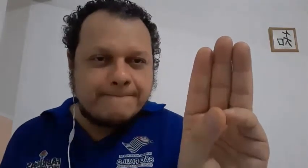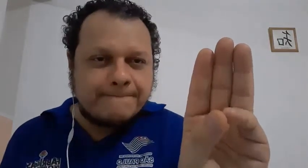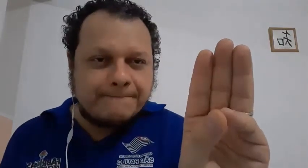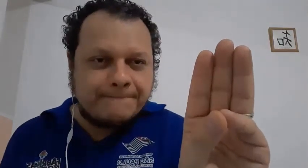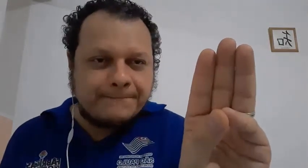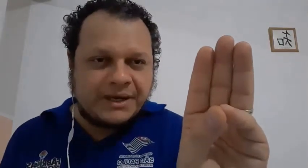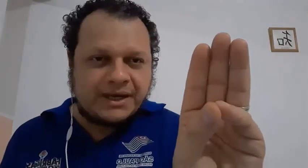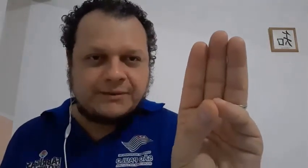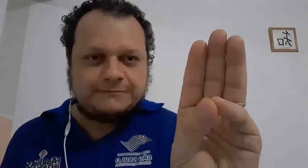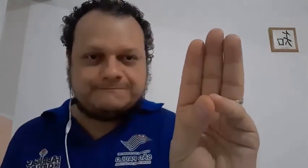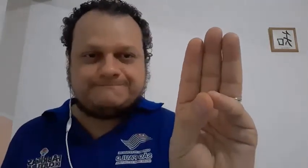P.